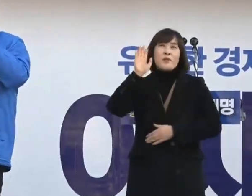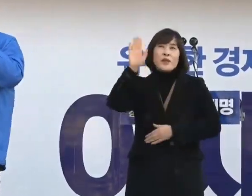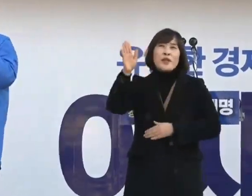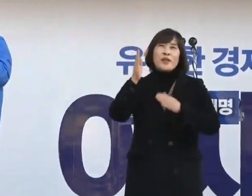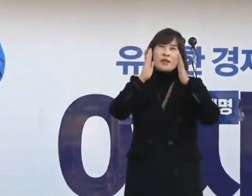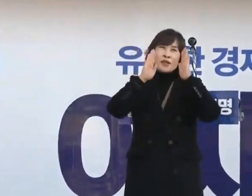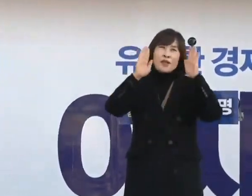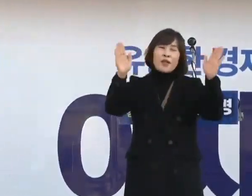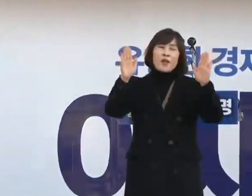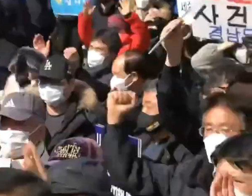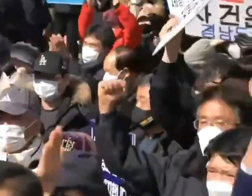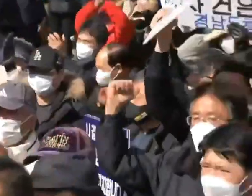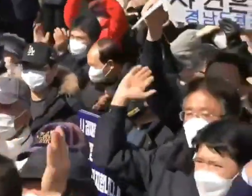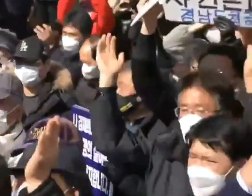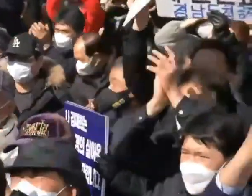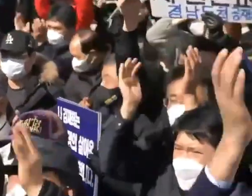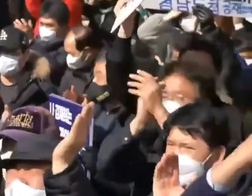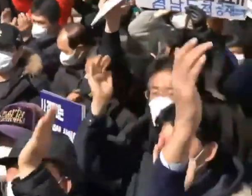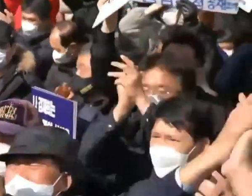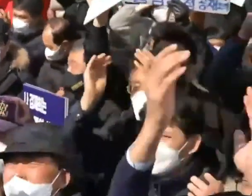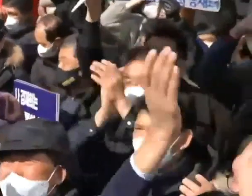확실하게 만들겠습니다, 여러분.